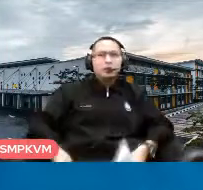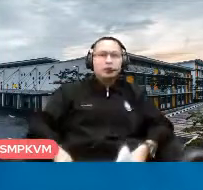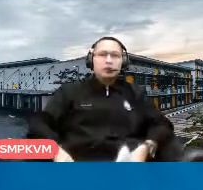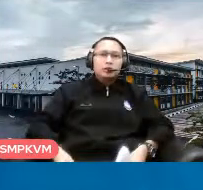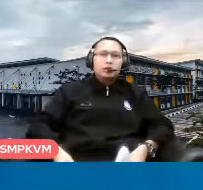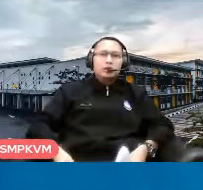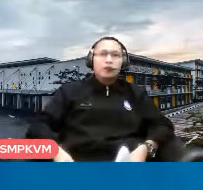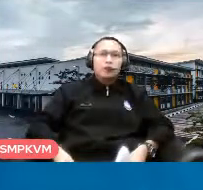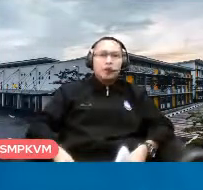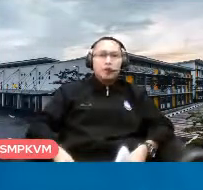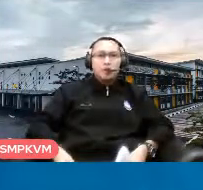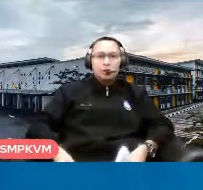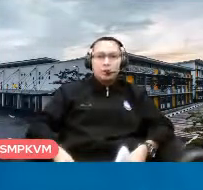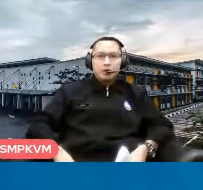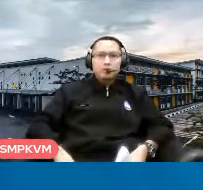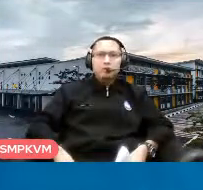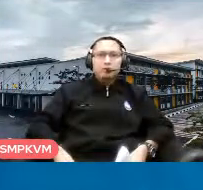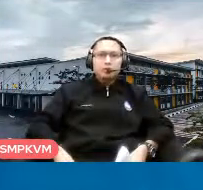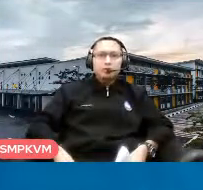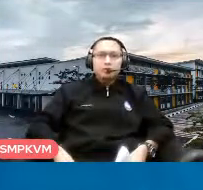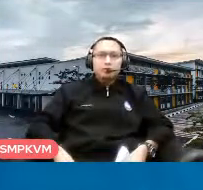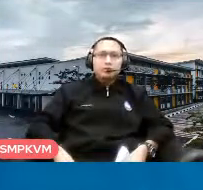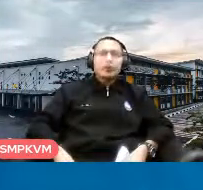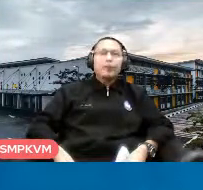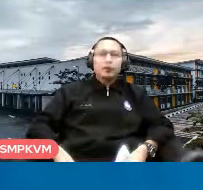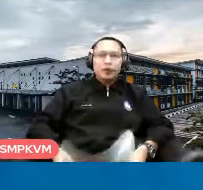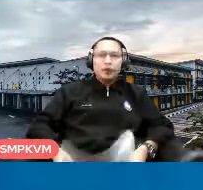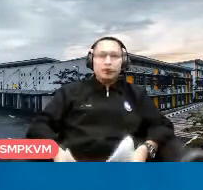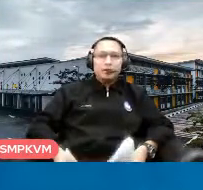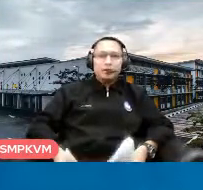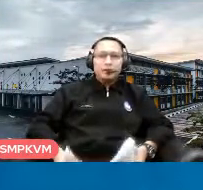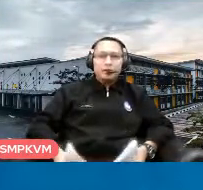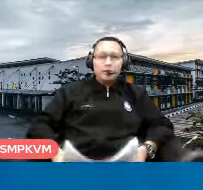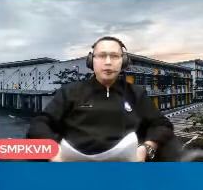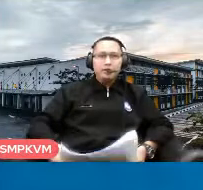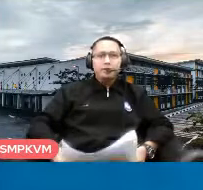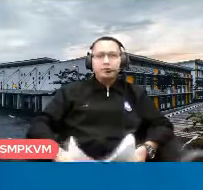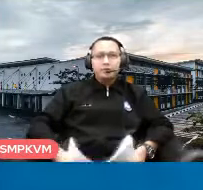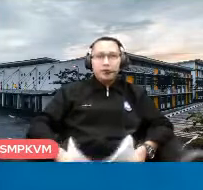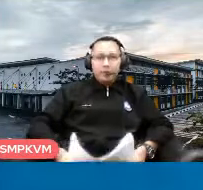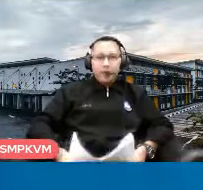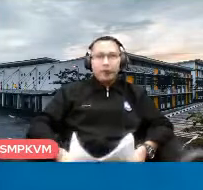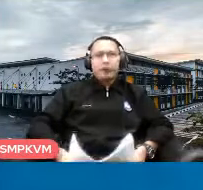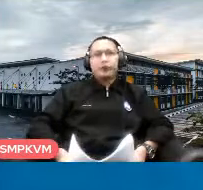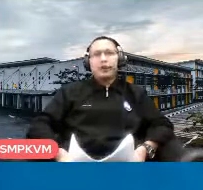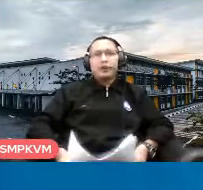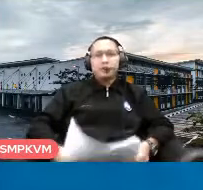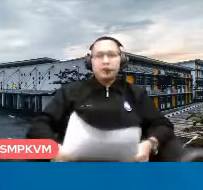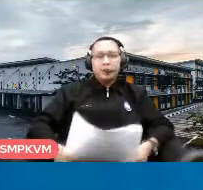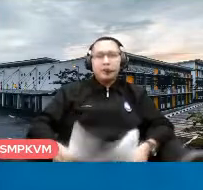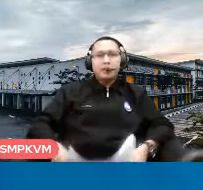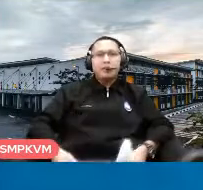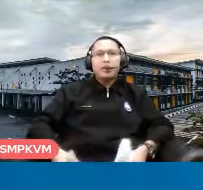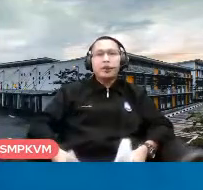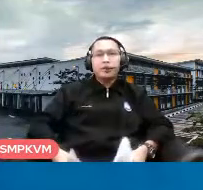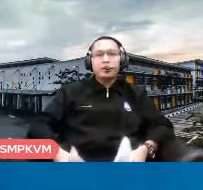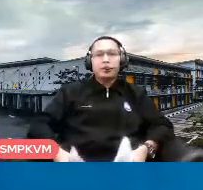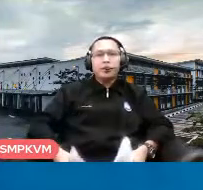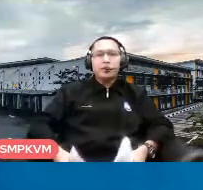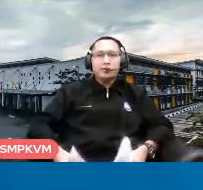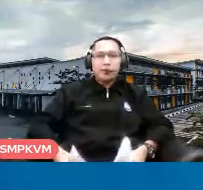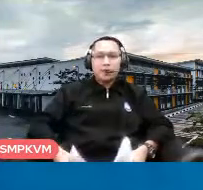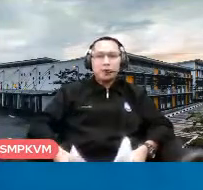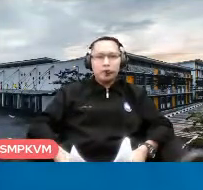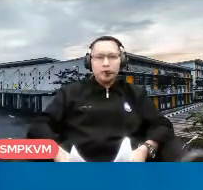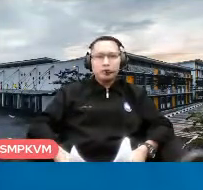juga takut masuk alam aku tanda tuh tak beslah oke Kenapa kayak aneh ada setiap telah diberikan